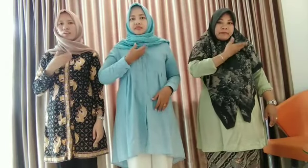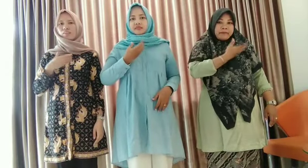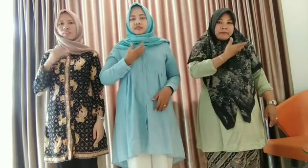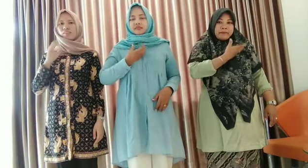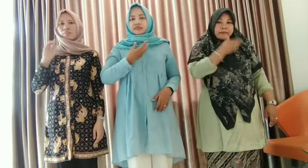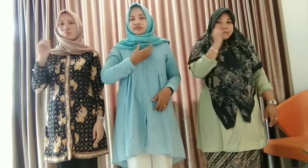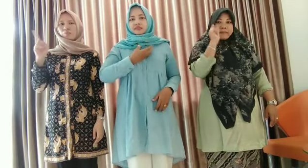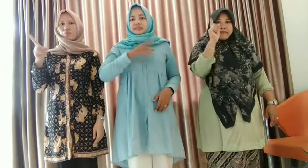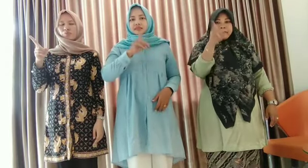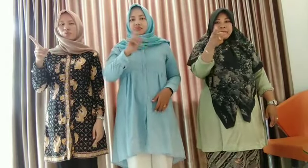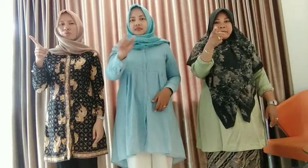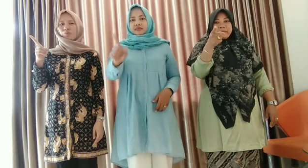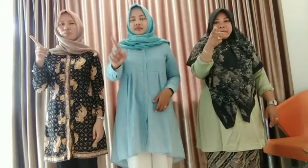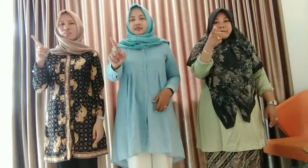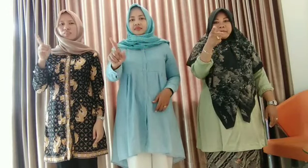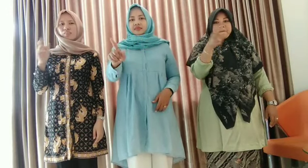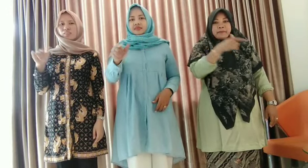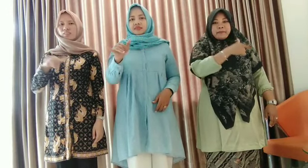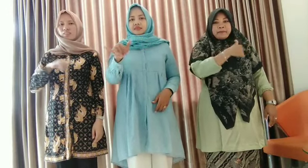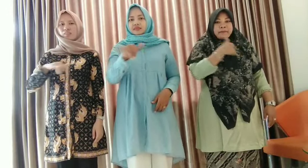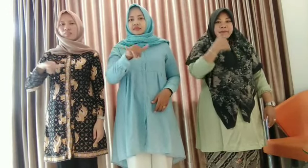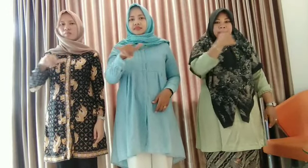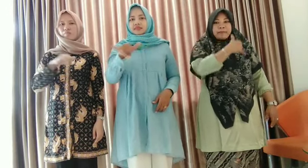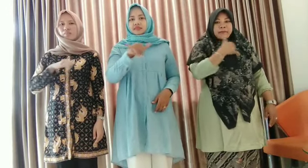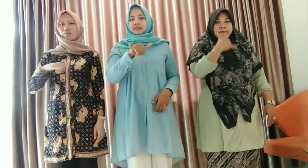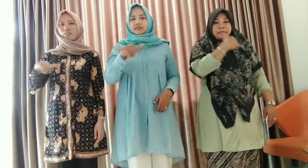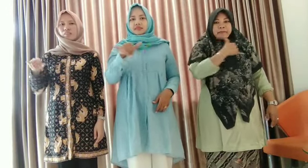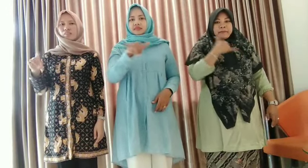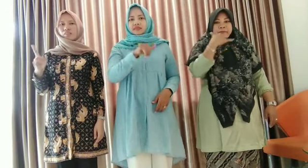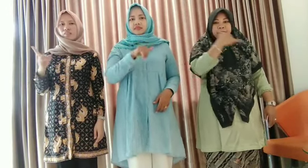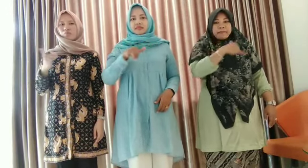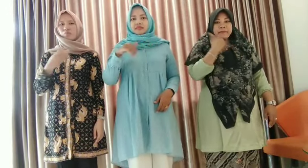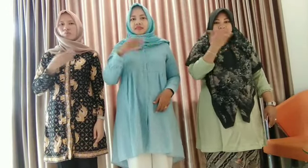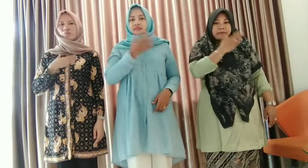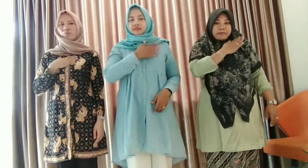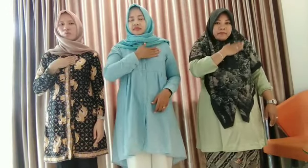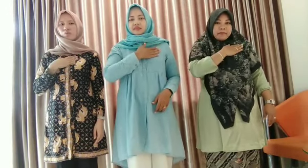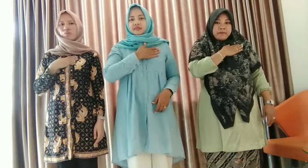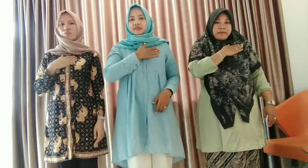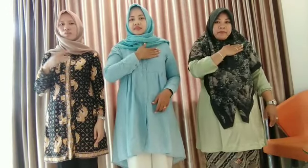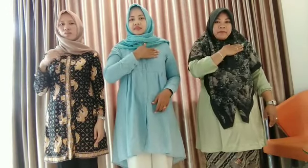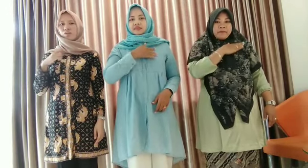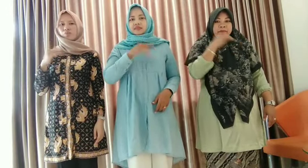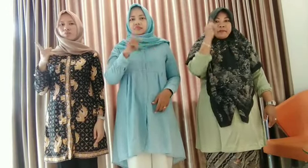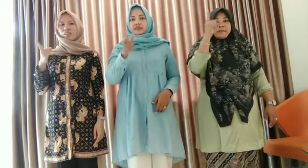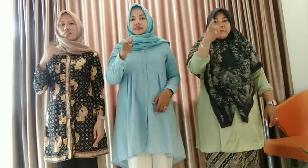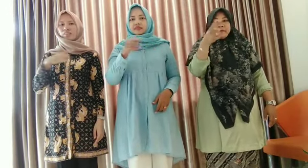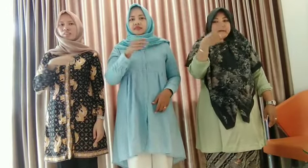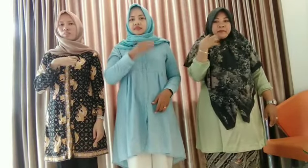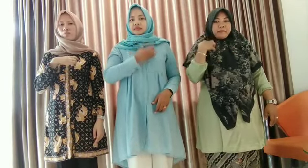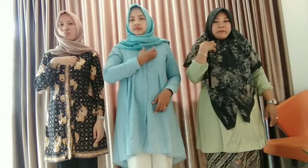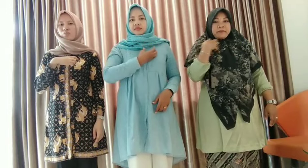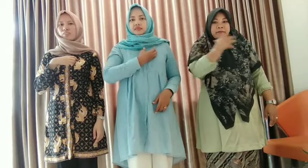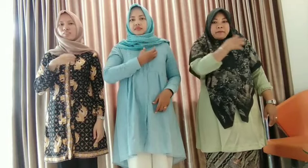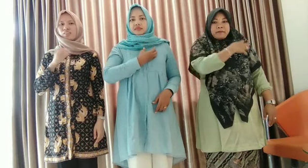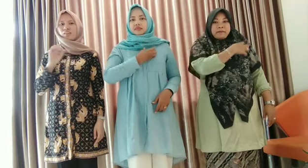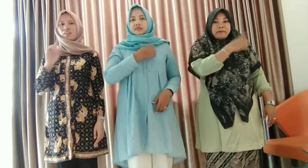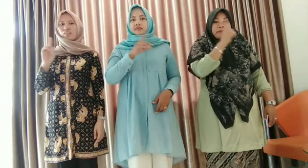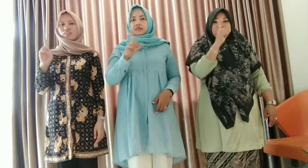maukah dirimu jadi teman hidupku? Kaulah satu di hati.